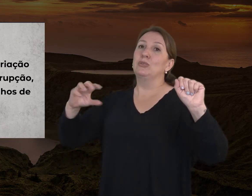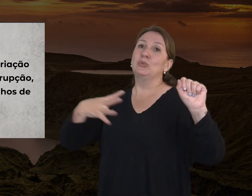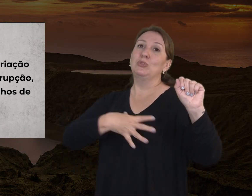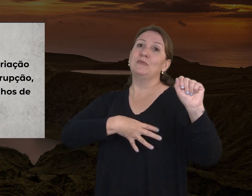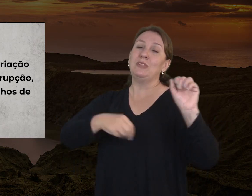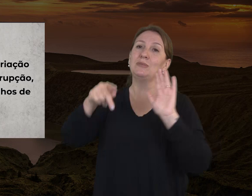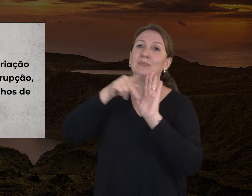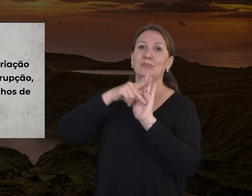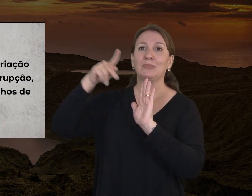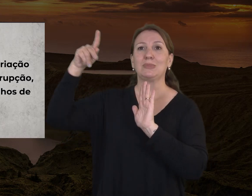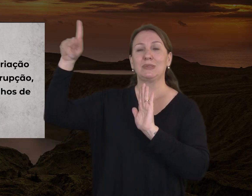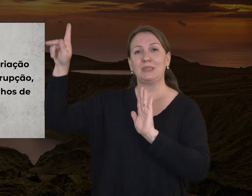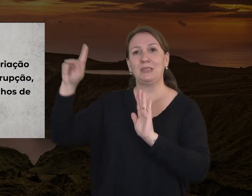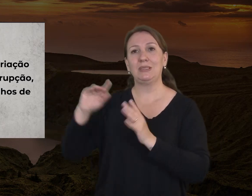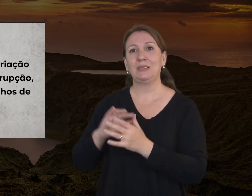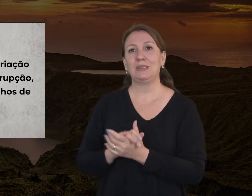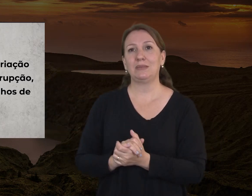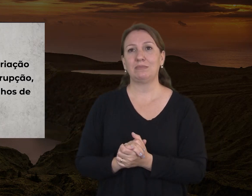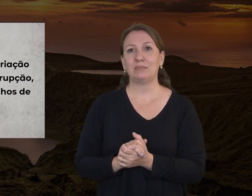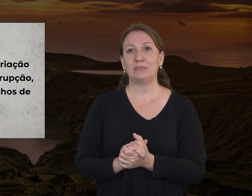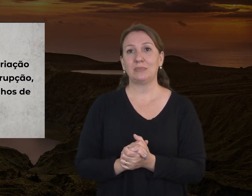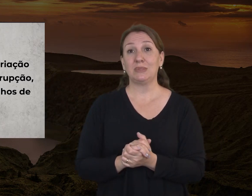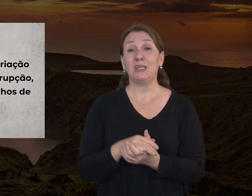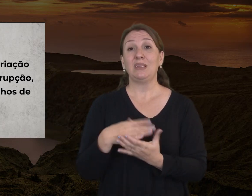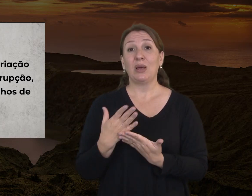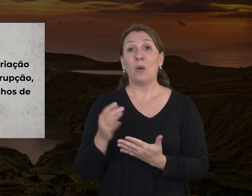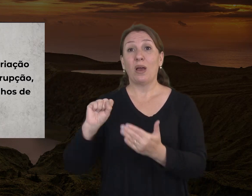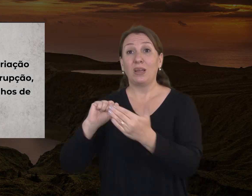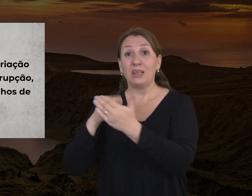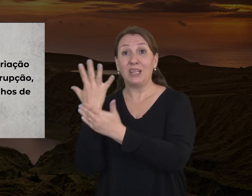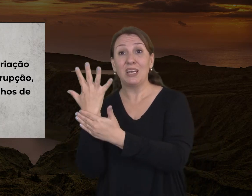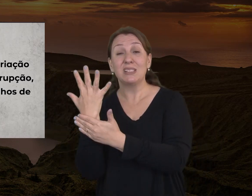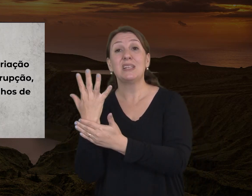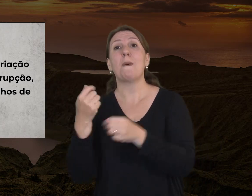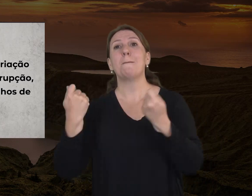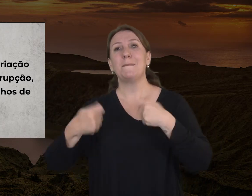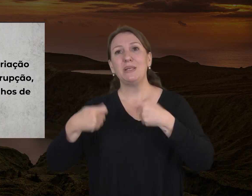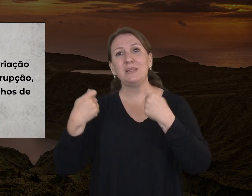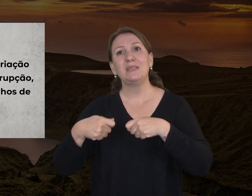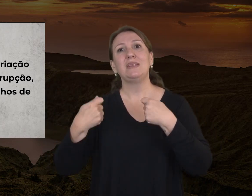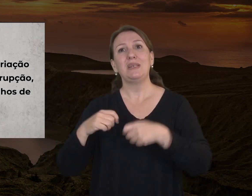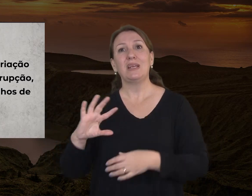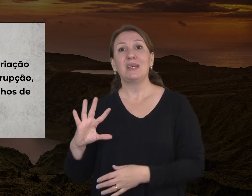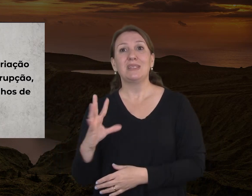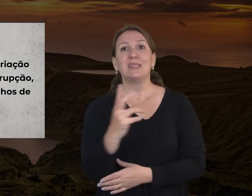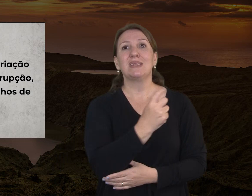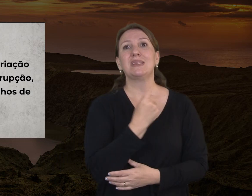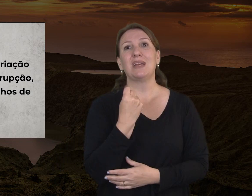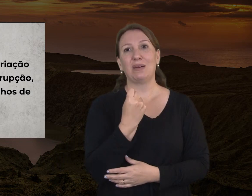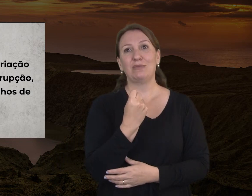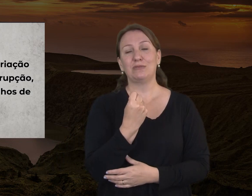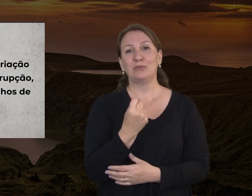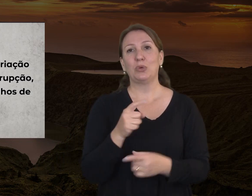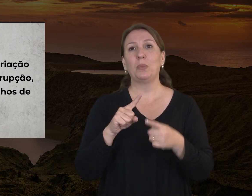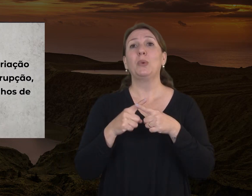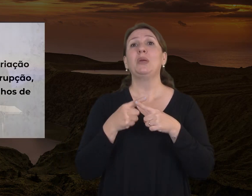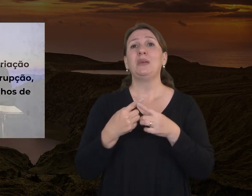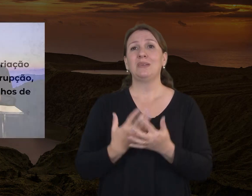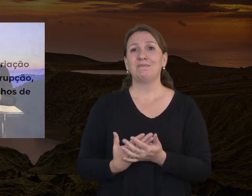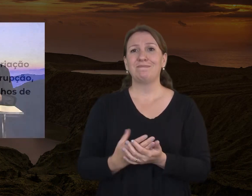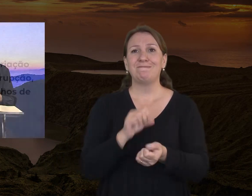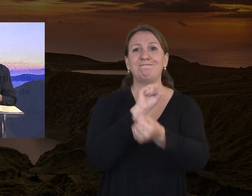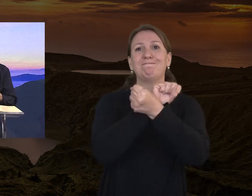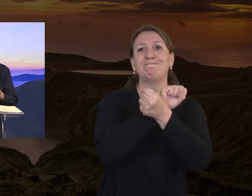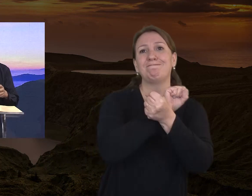a própria criação, ela precisa de redenção. E por quê? Porque ela está presa no cativeiro